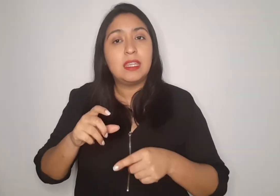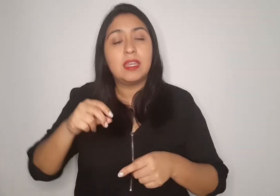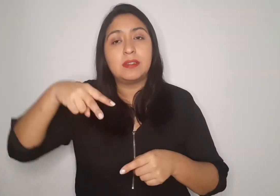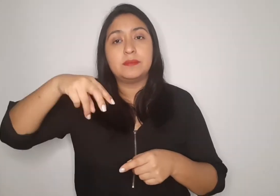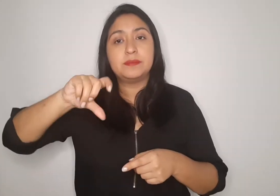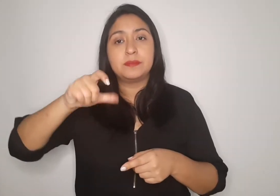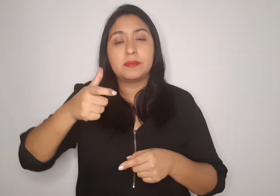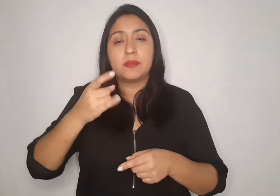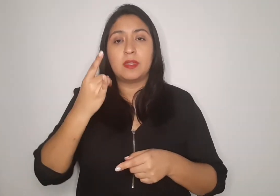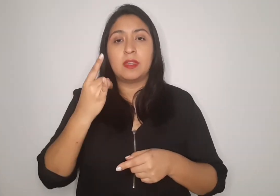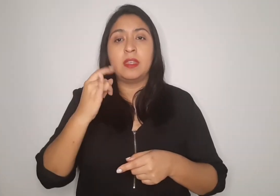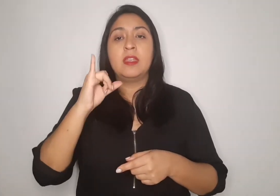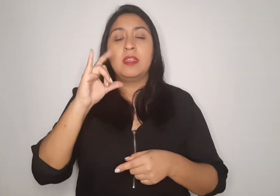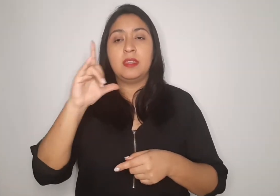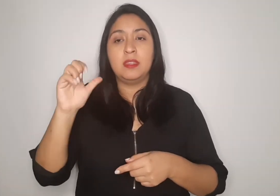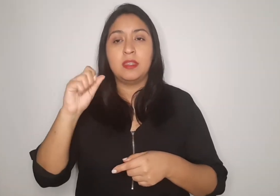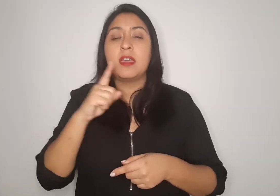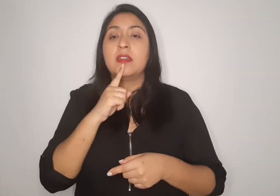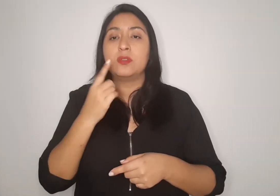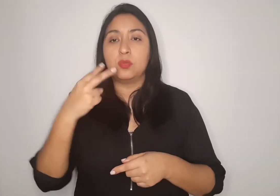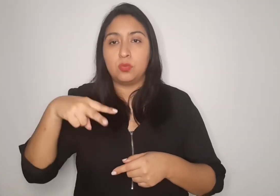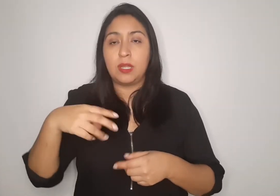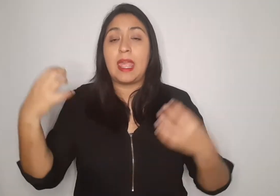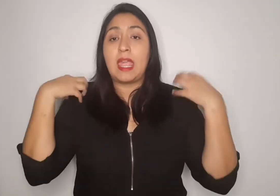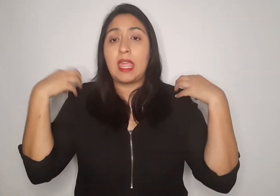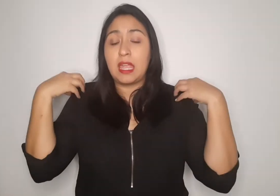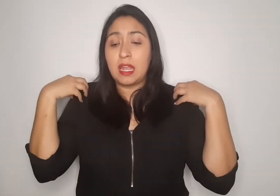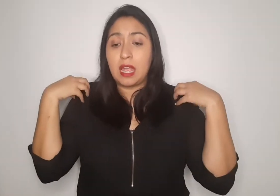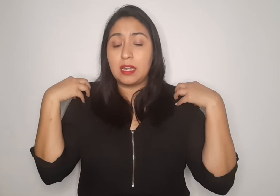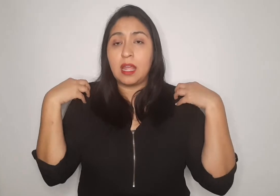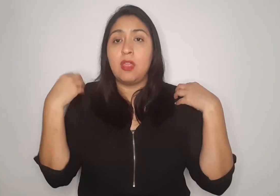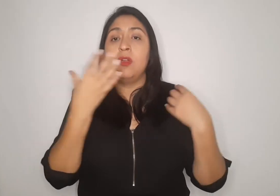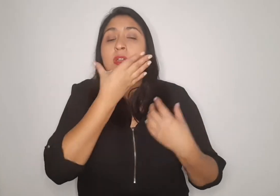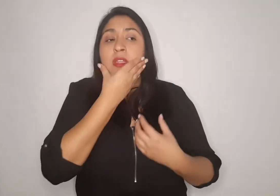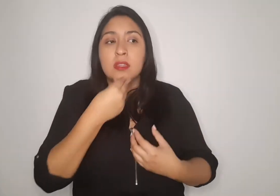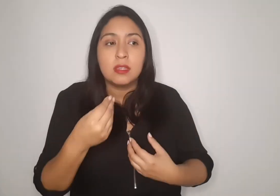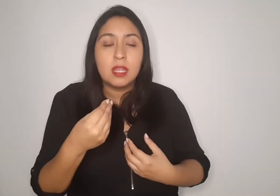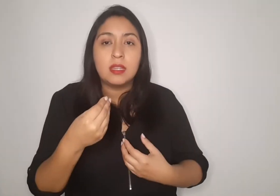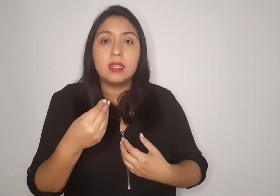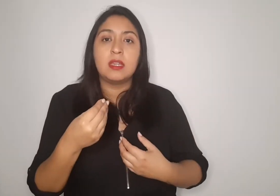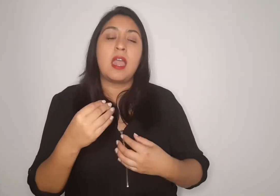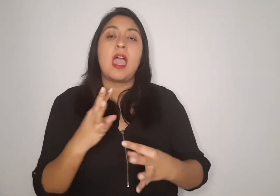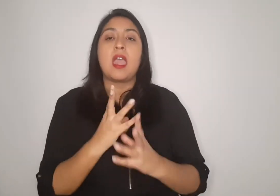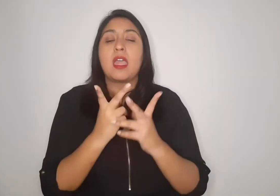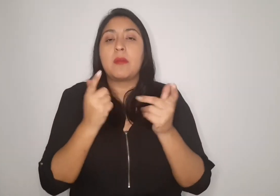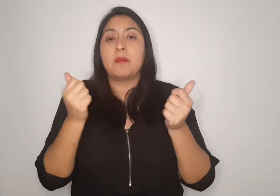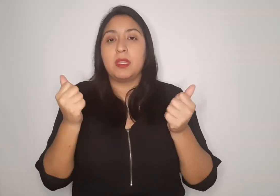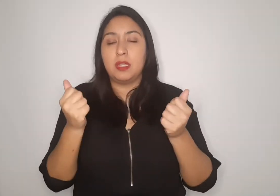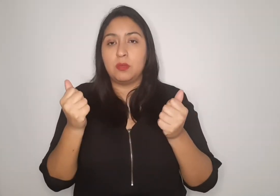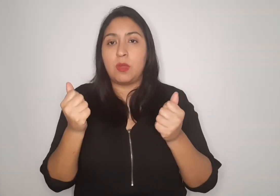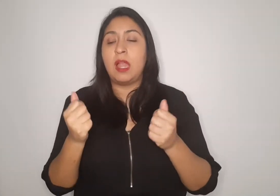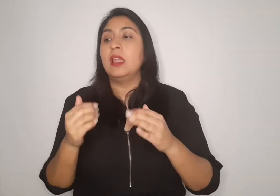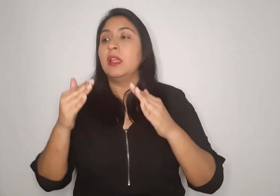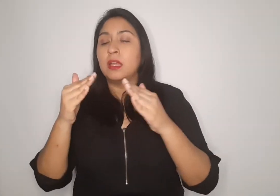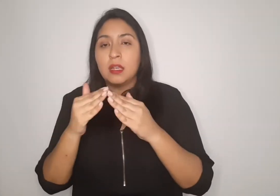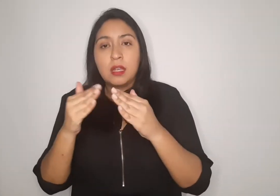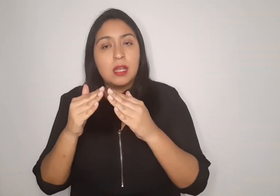cargo de la parte estética, de la parte espiritual, de la parte doméstica, de la parte de la caballería, de